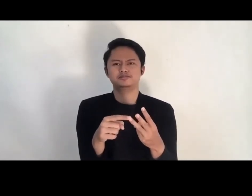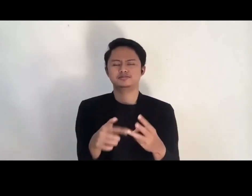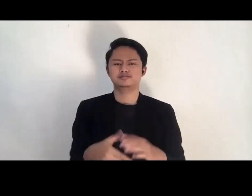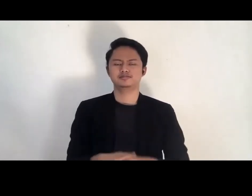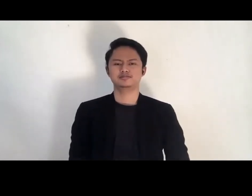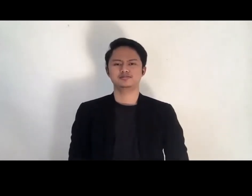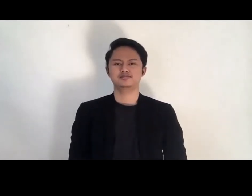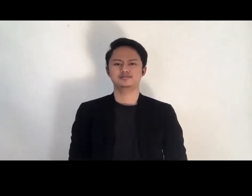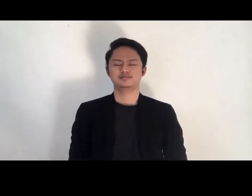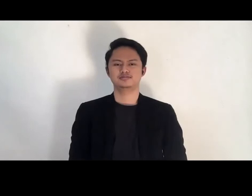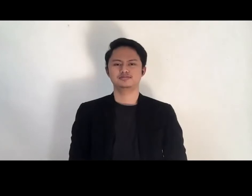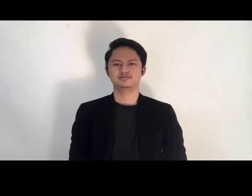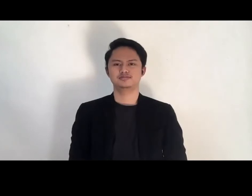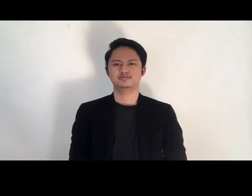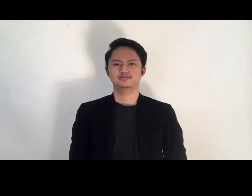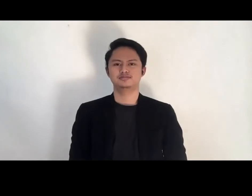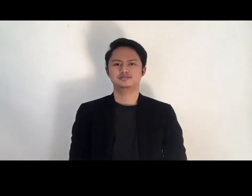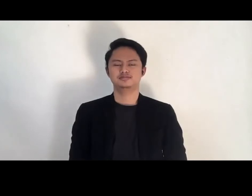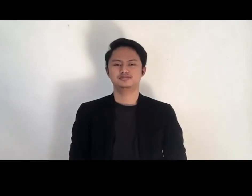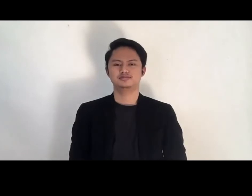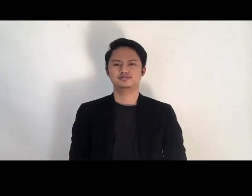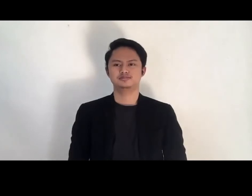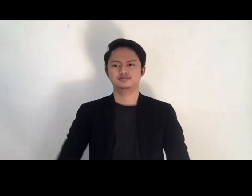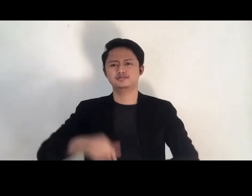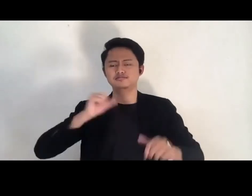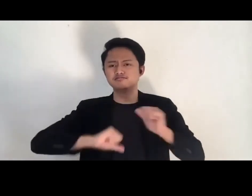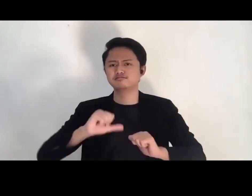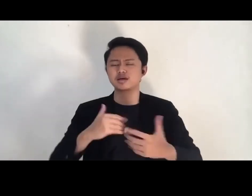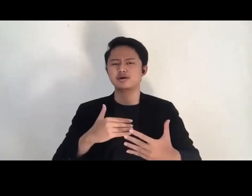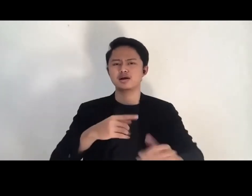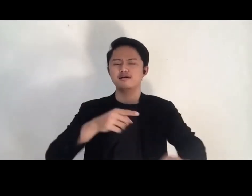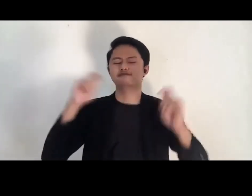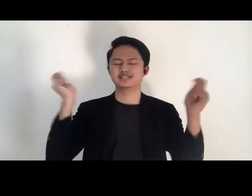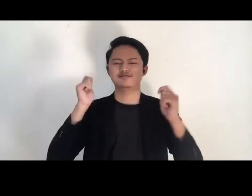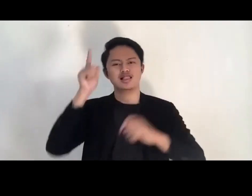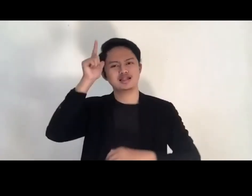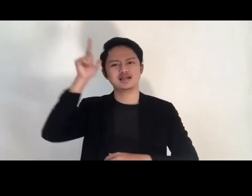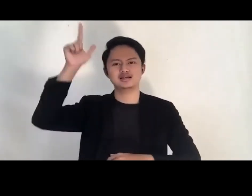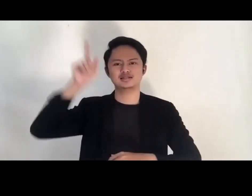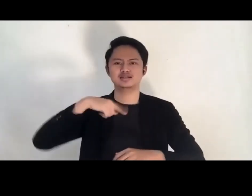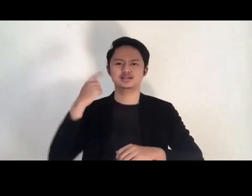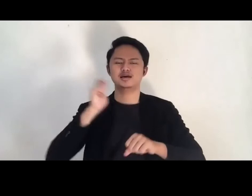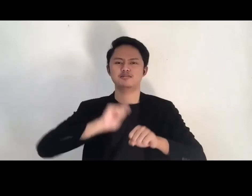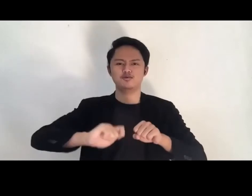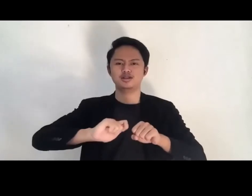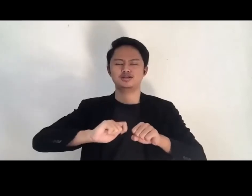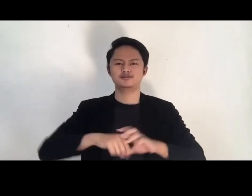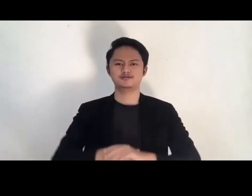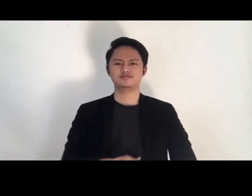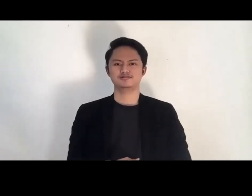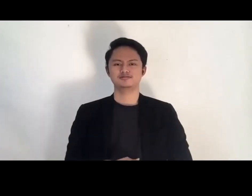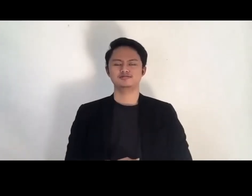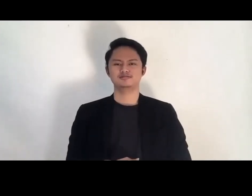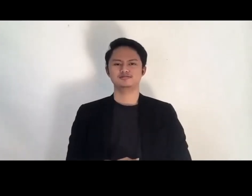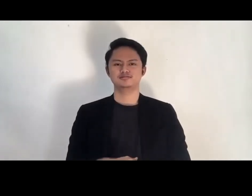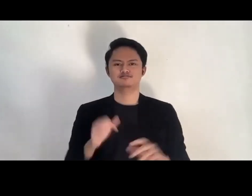kami baru saja selesai melaksanakan kegiatan festival literasi. Nah, kegiatan festival literasi ini